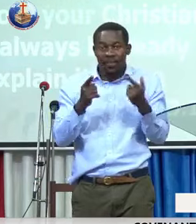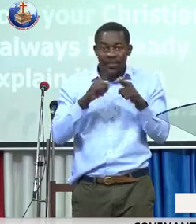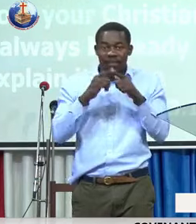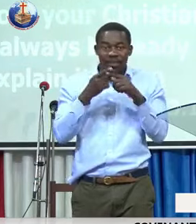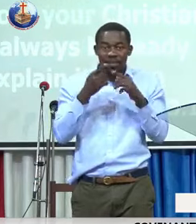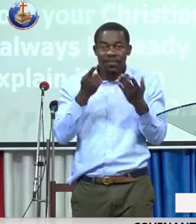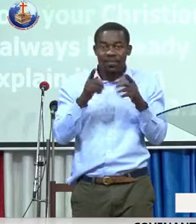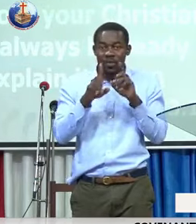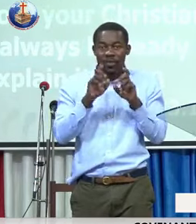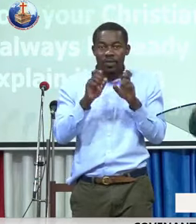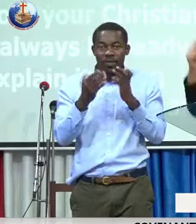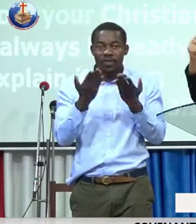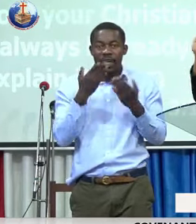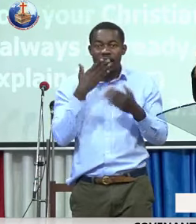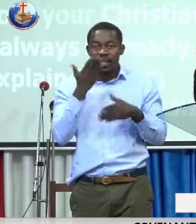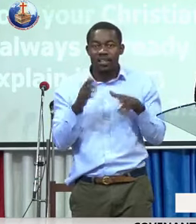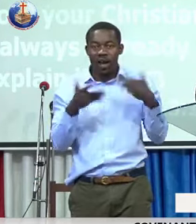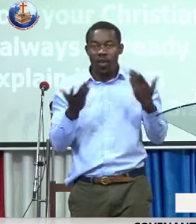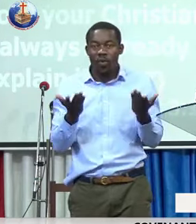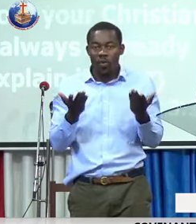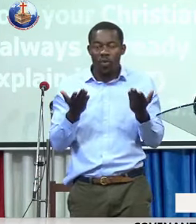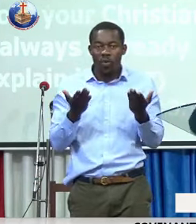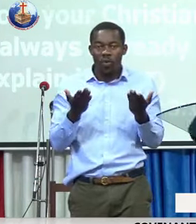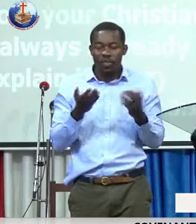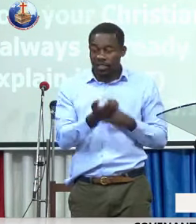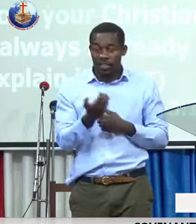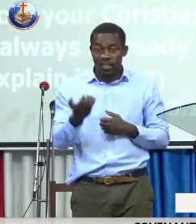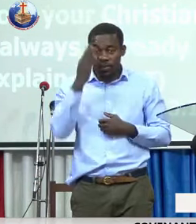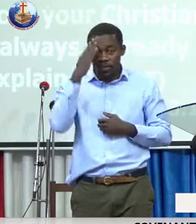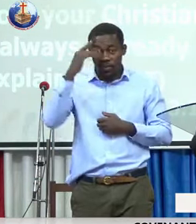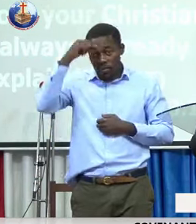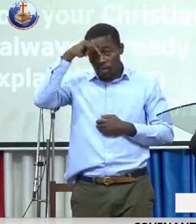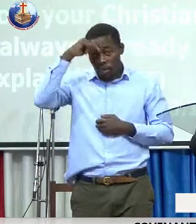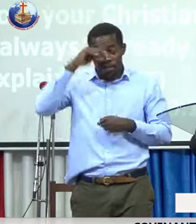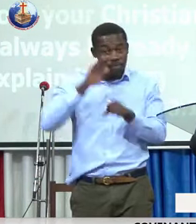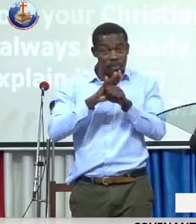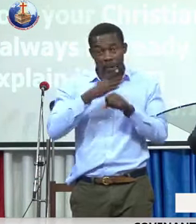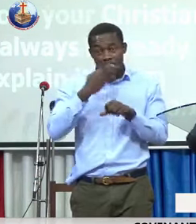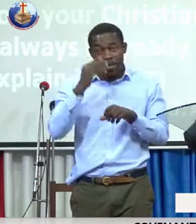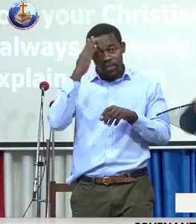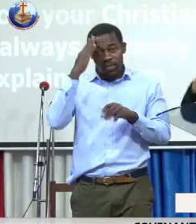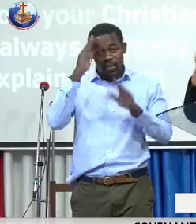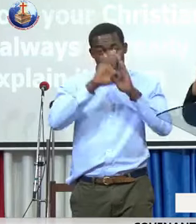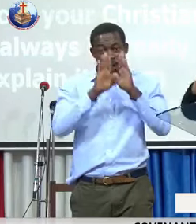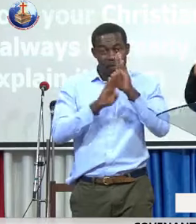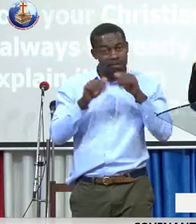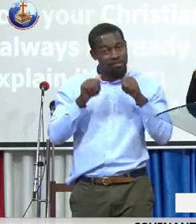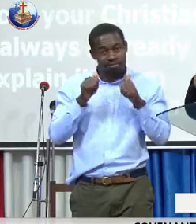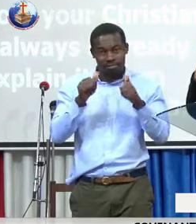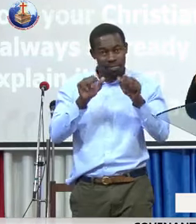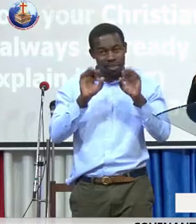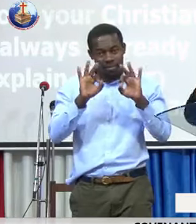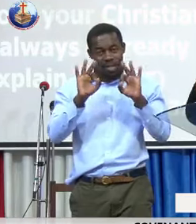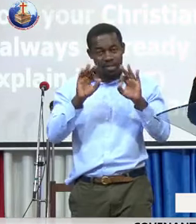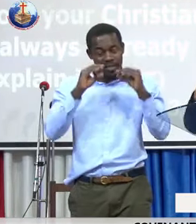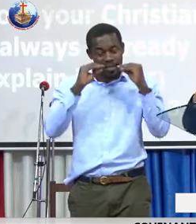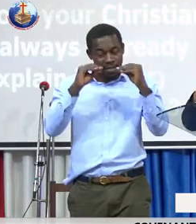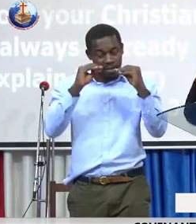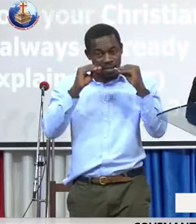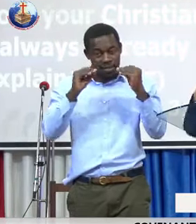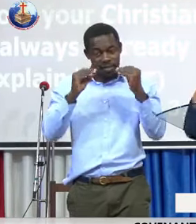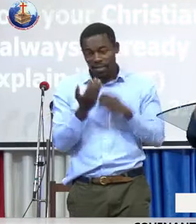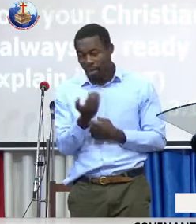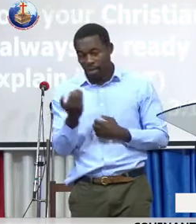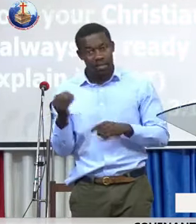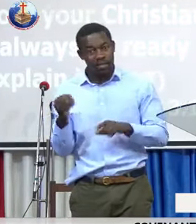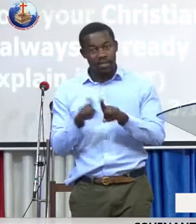kutaka kujua kwao. So be studious in the things of God. Kwa hivyo kuwa na bidii kujifundisha vitu vya Mungu. And ensure that you teach these things deliberately